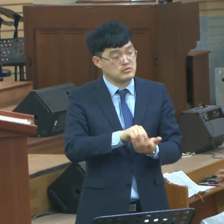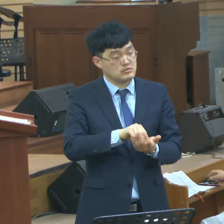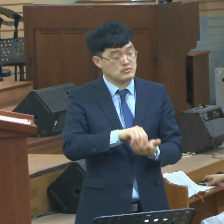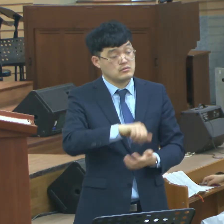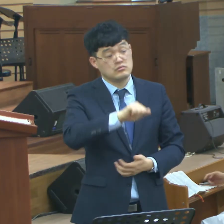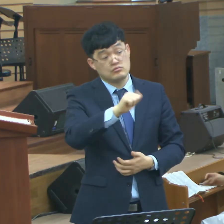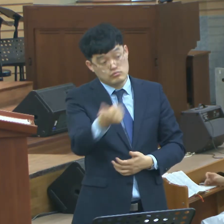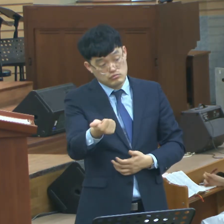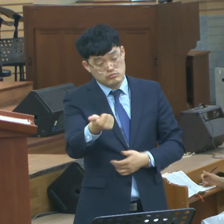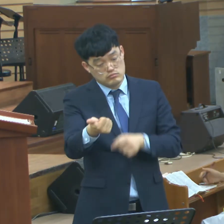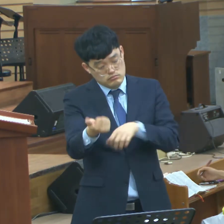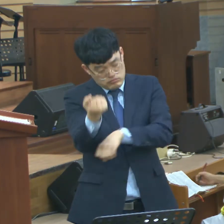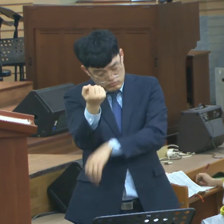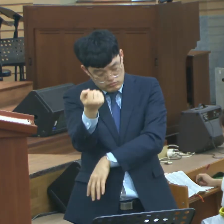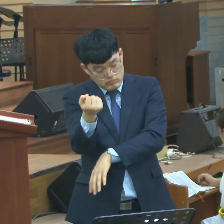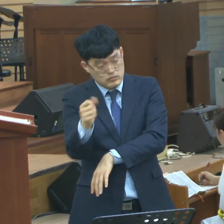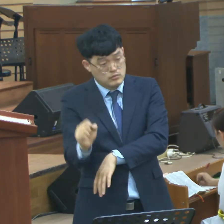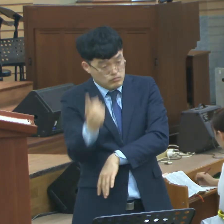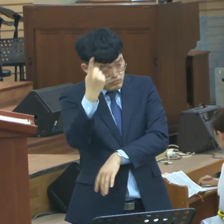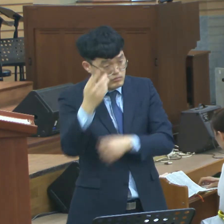죽음이 분노와 좌절의 뿌리예요.